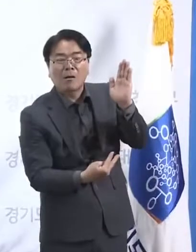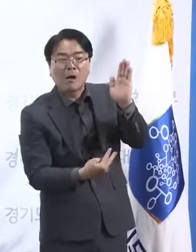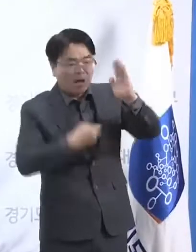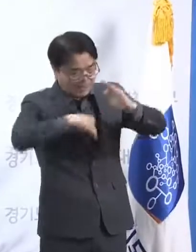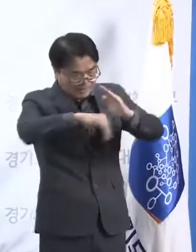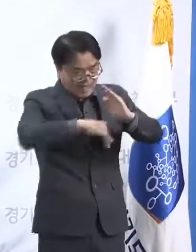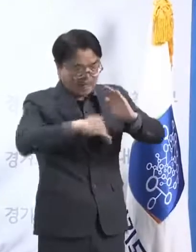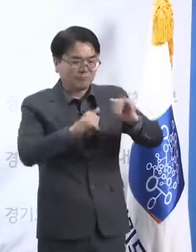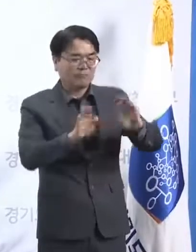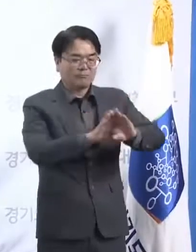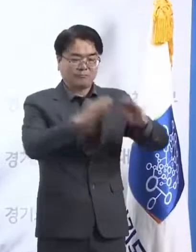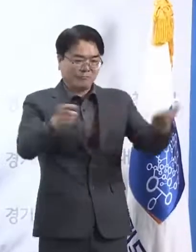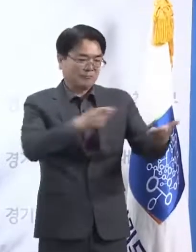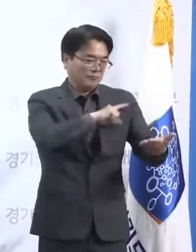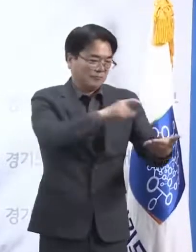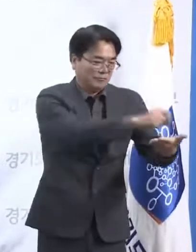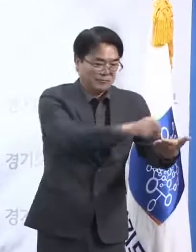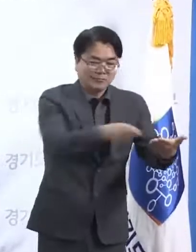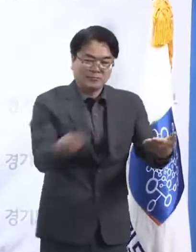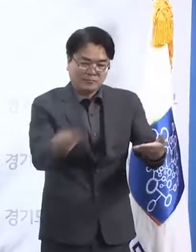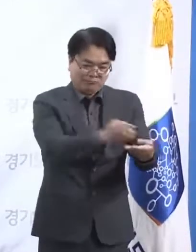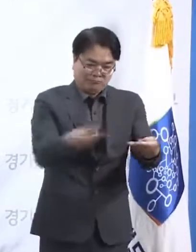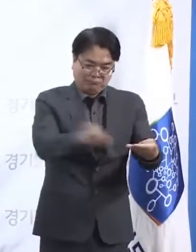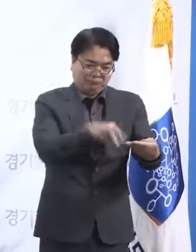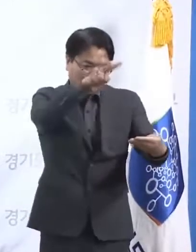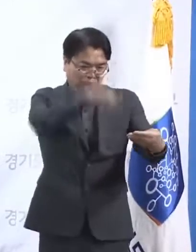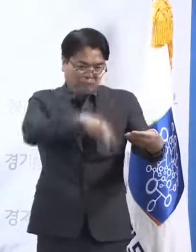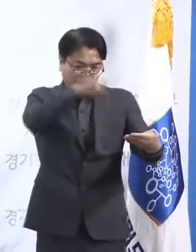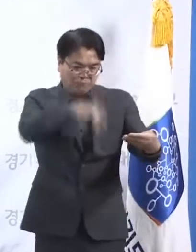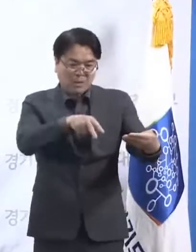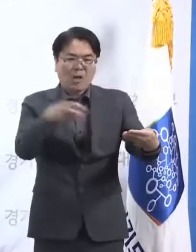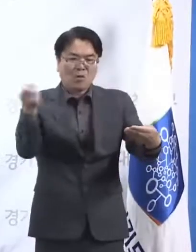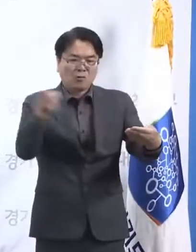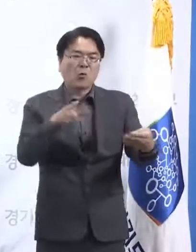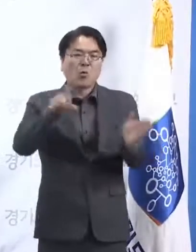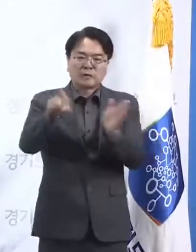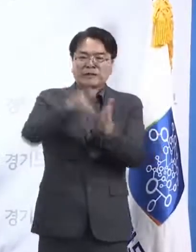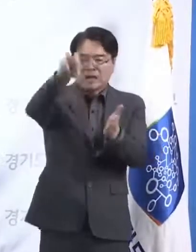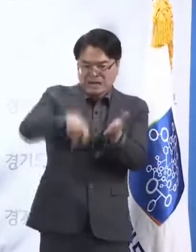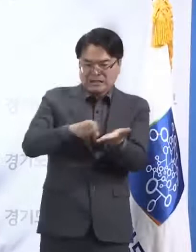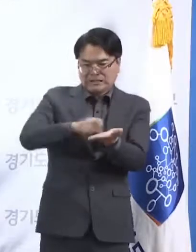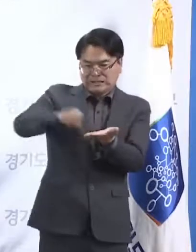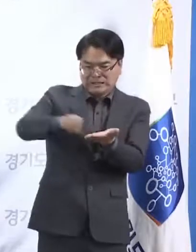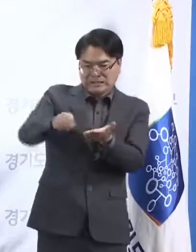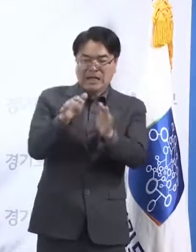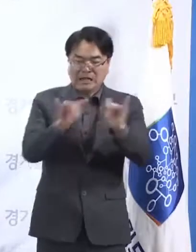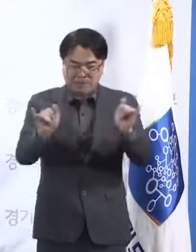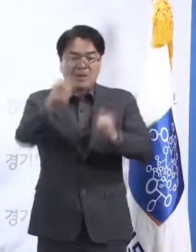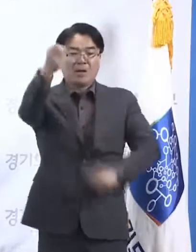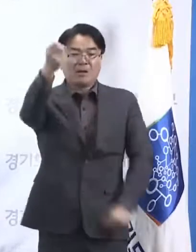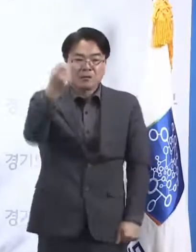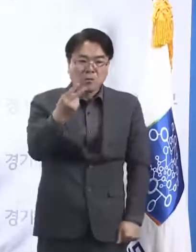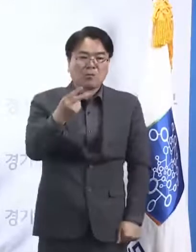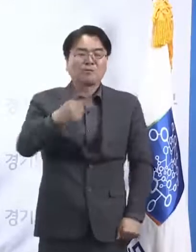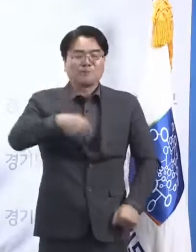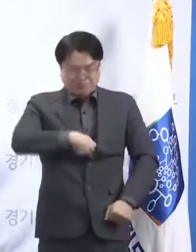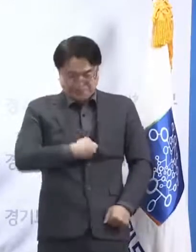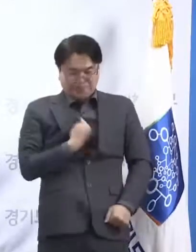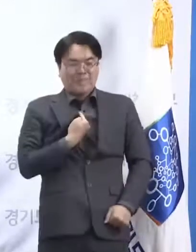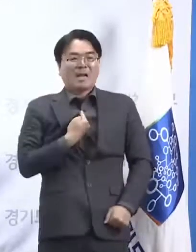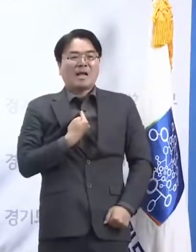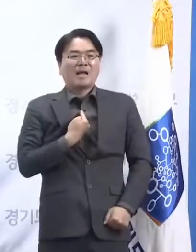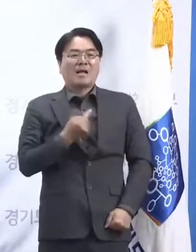출입 명부 그리고 그 주요 클럽에서의 카드 이용 그리고 세 번째는